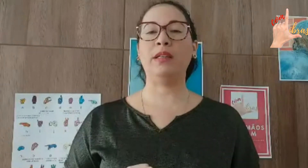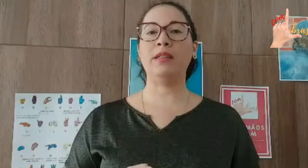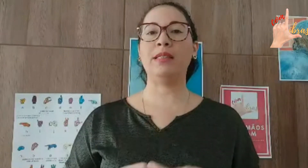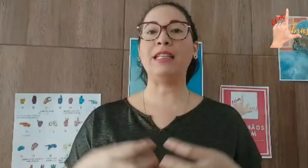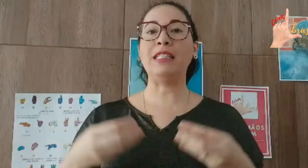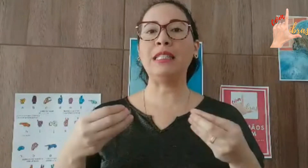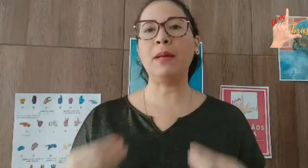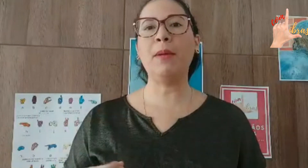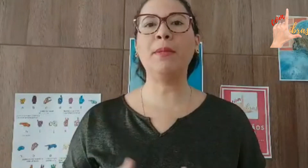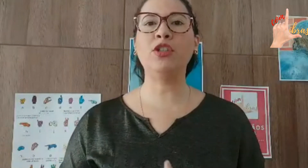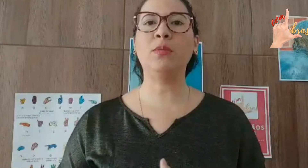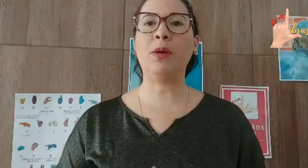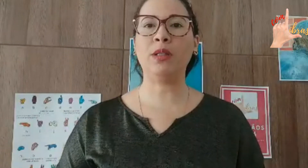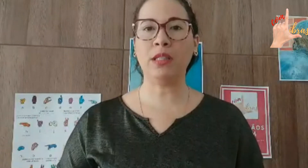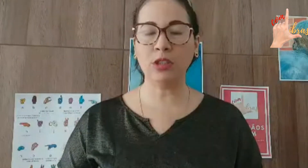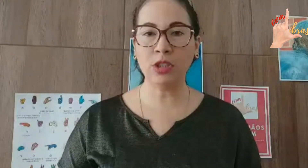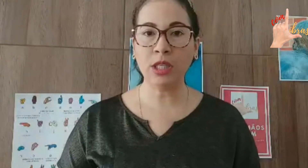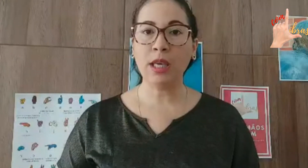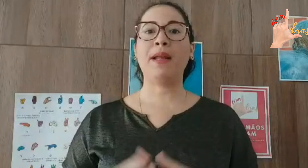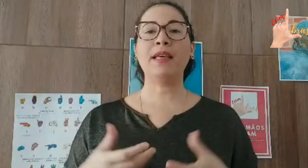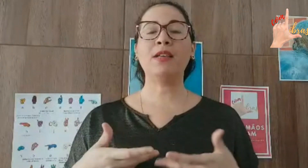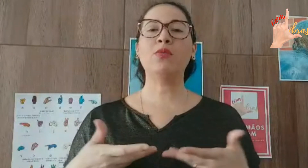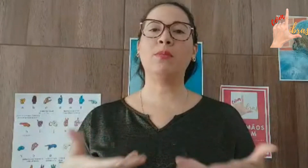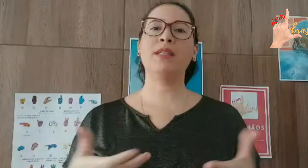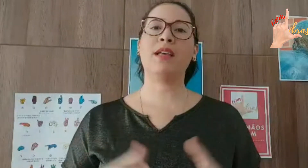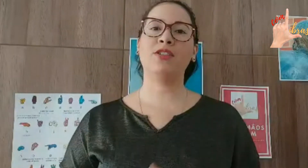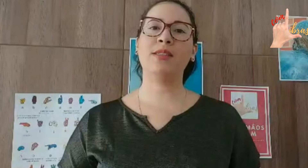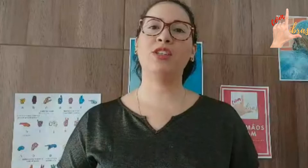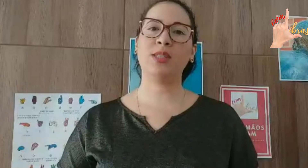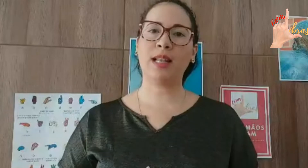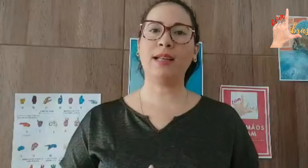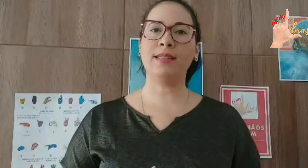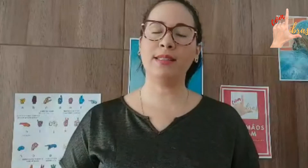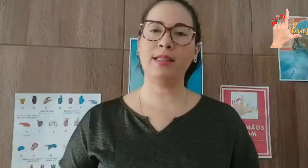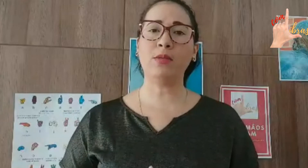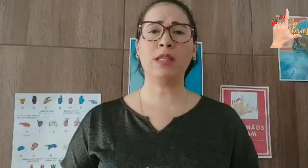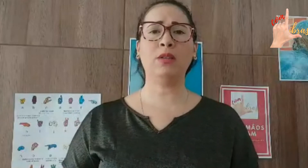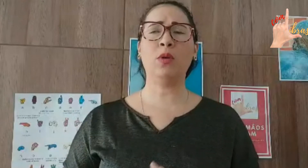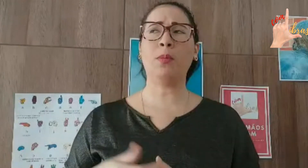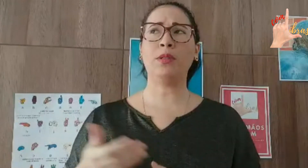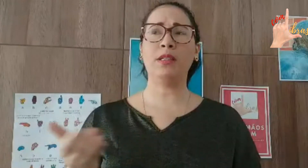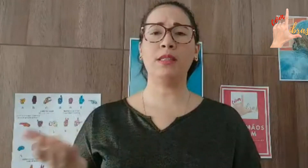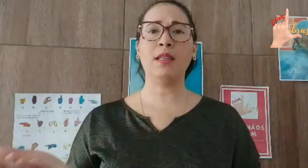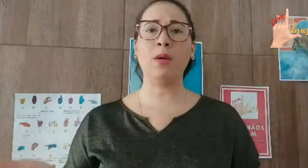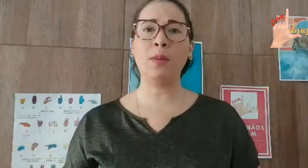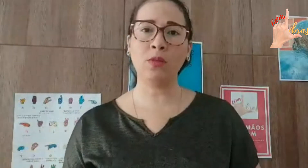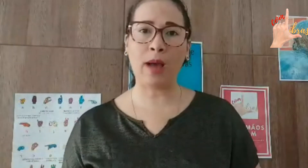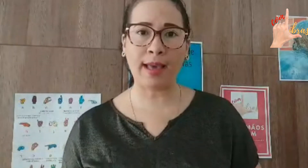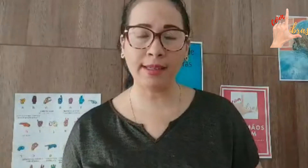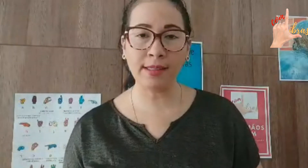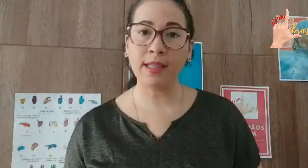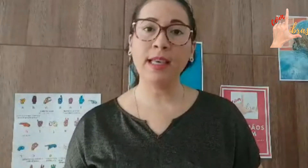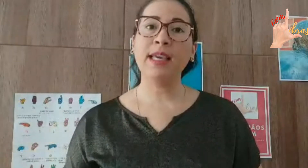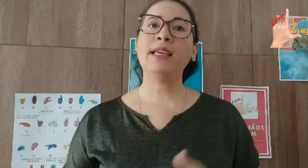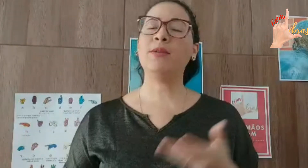componentes é extremamente importante para que a sua mensagem seja esclarecida, usando componentes não manuais e os